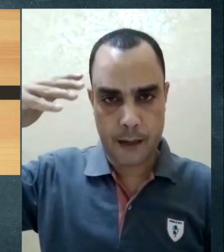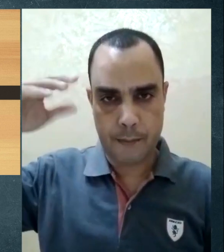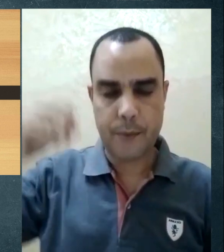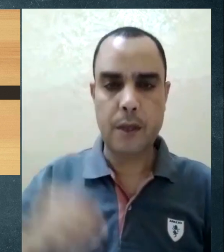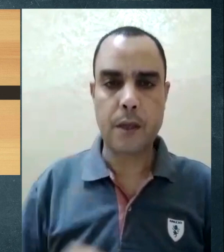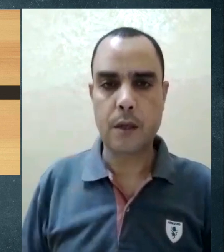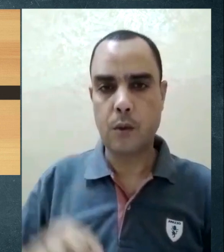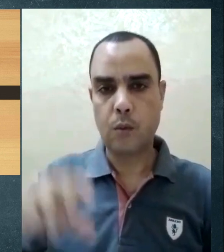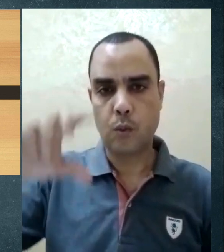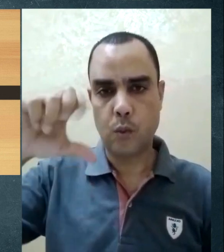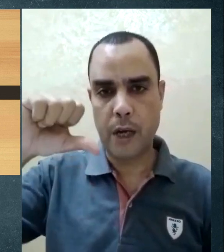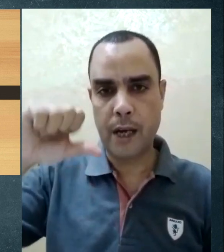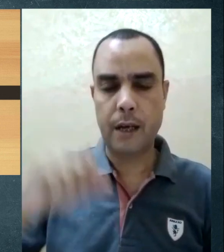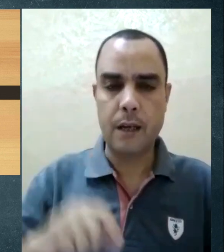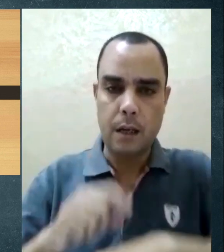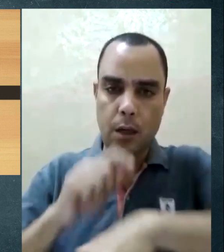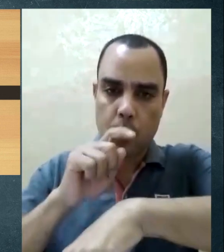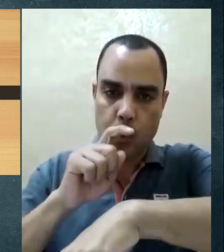الشباب